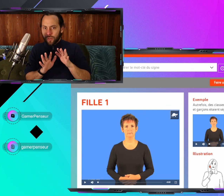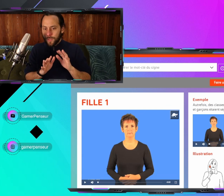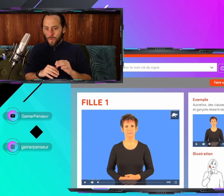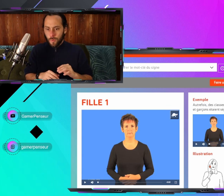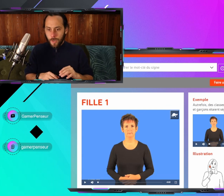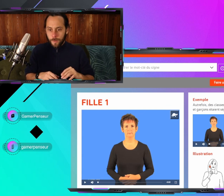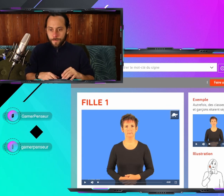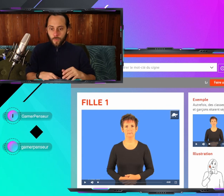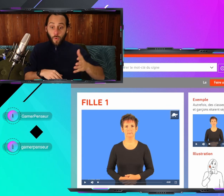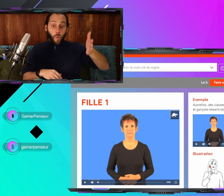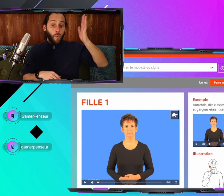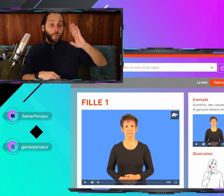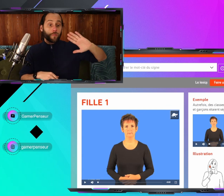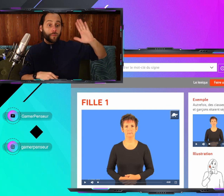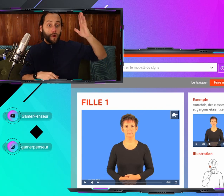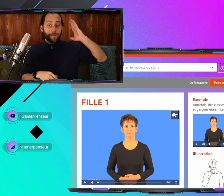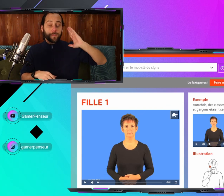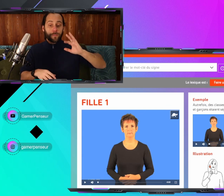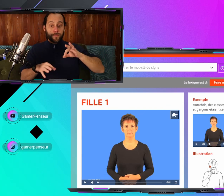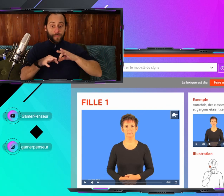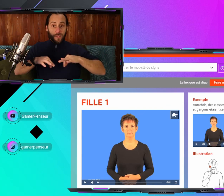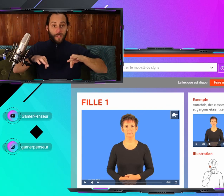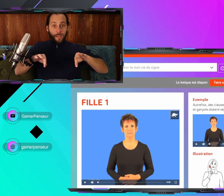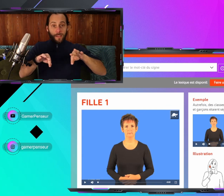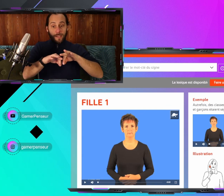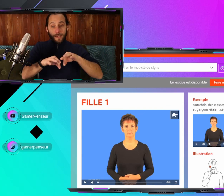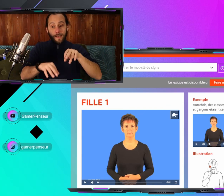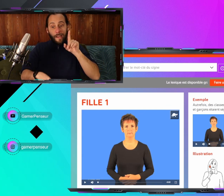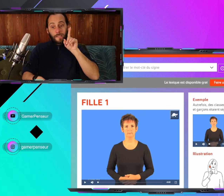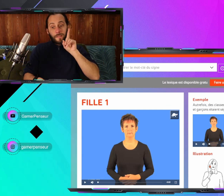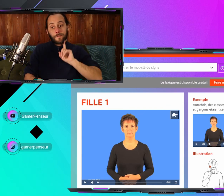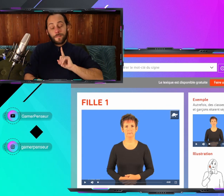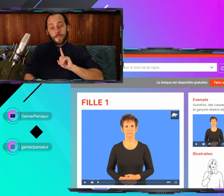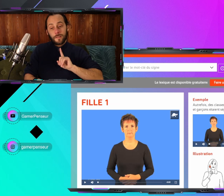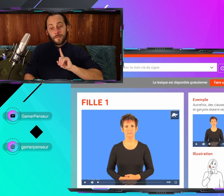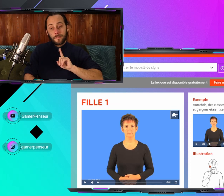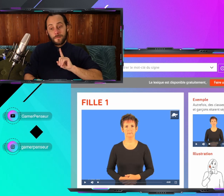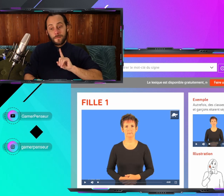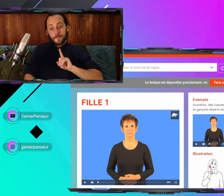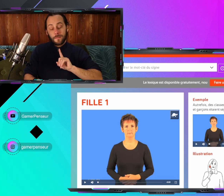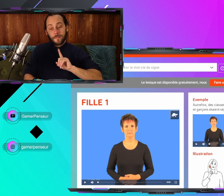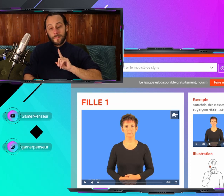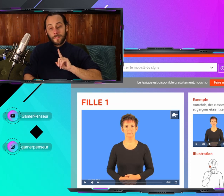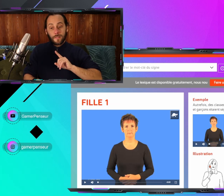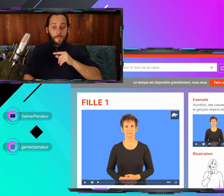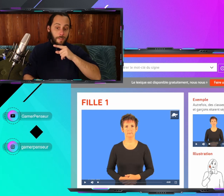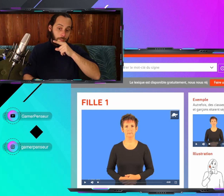Mais je suis pas sûr de moi, là. Hein. Donc, autrefois, classe fille,